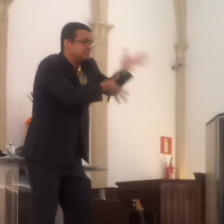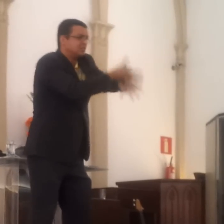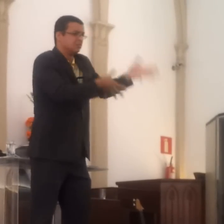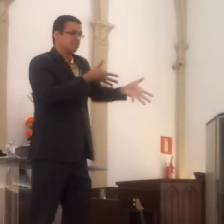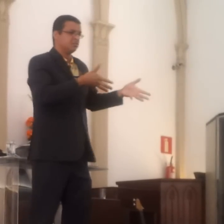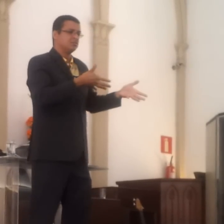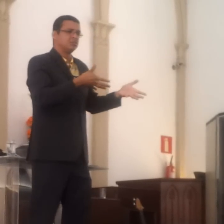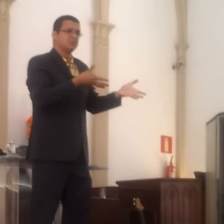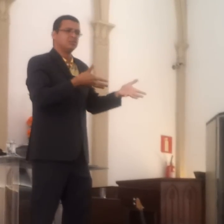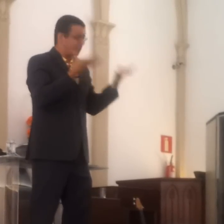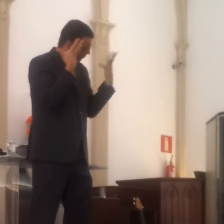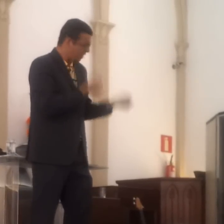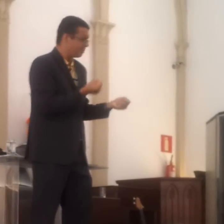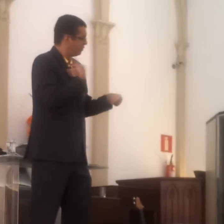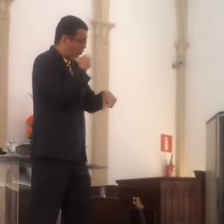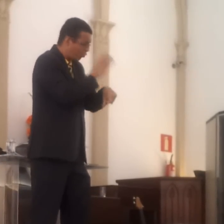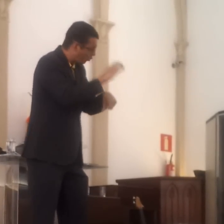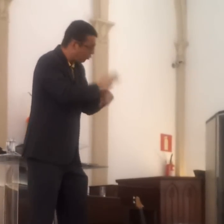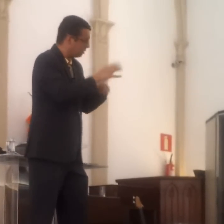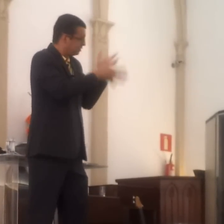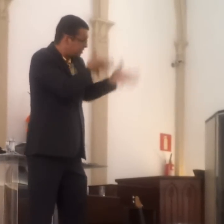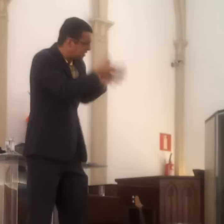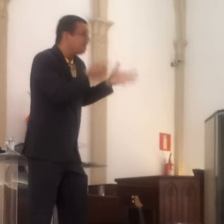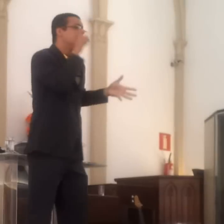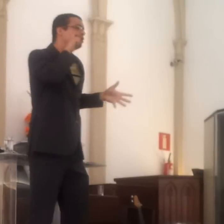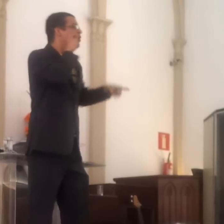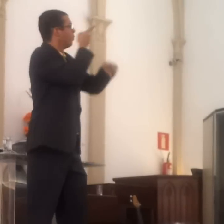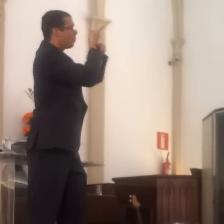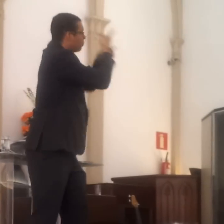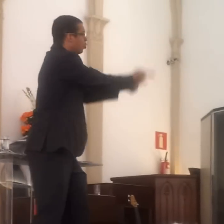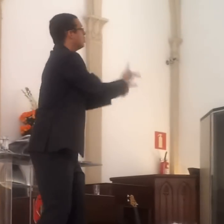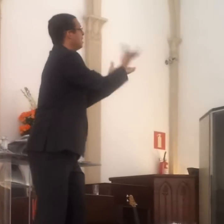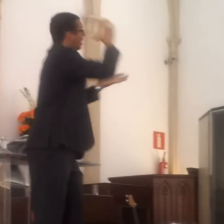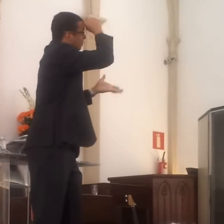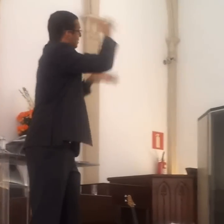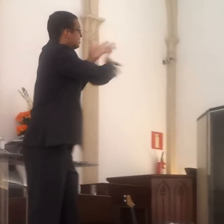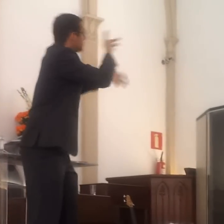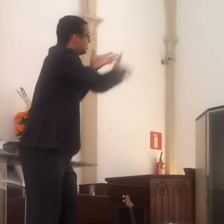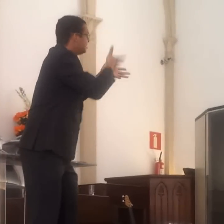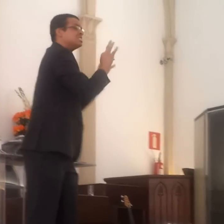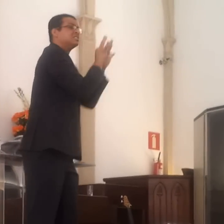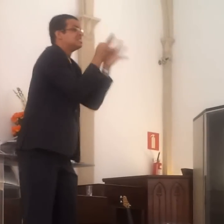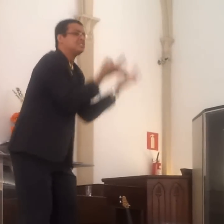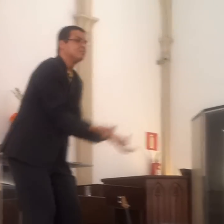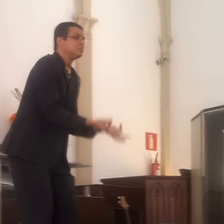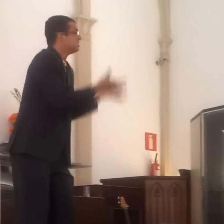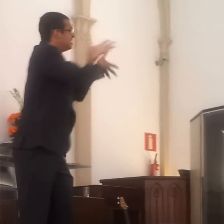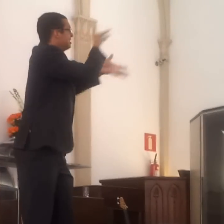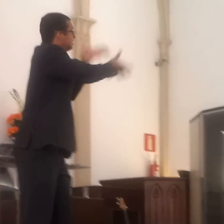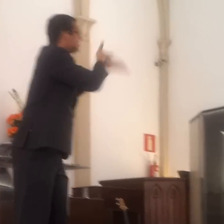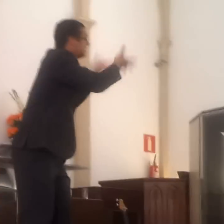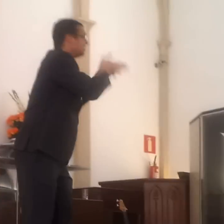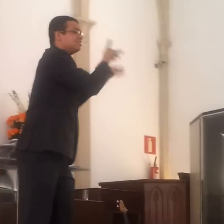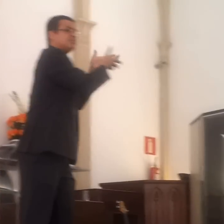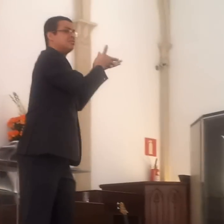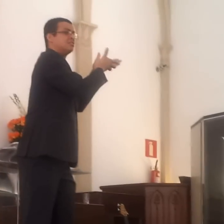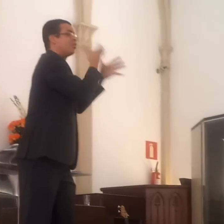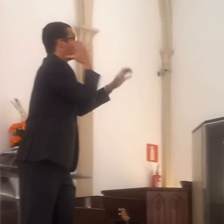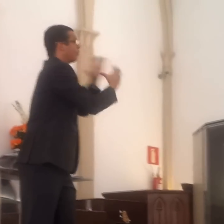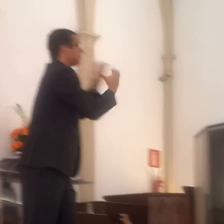a unidade isso que o Senhor quer fazer é você transformar a sua vida como a pastor Nilson, junto com os surdos as maiores